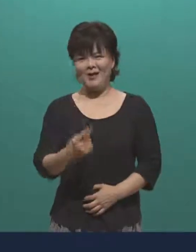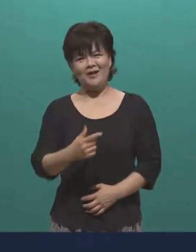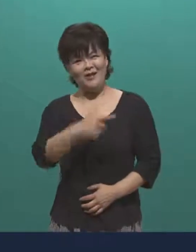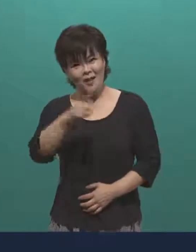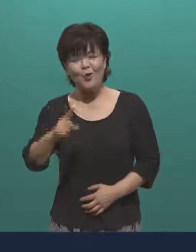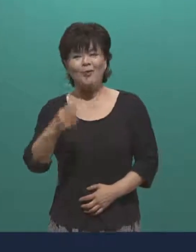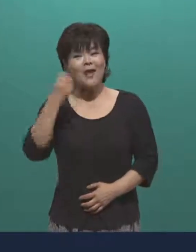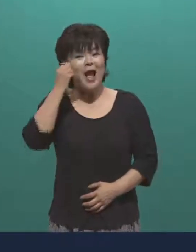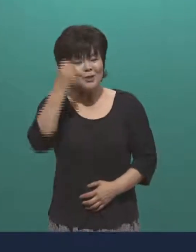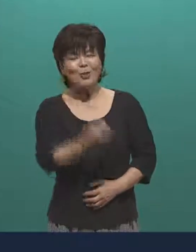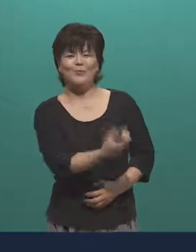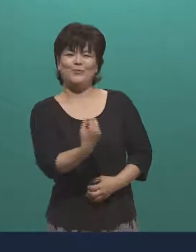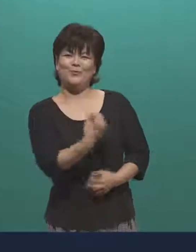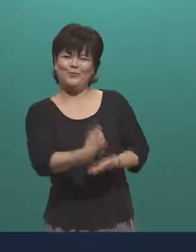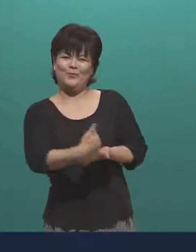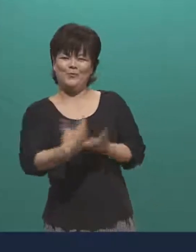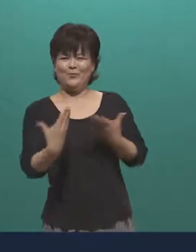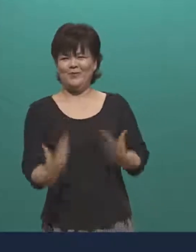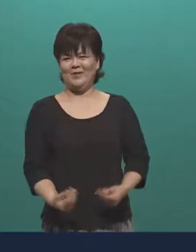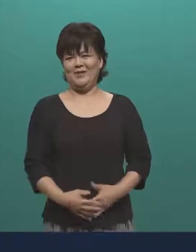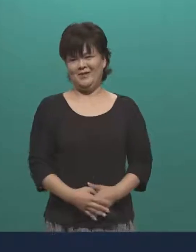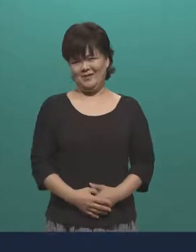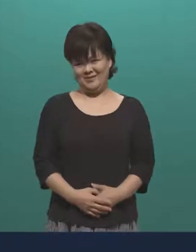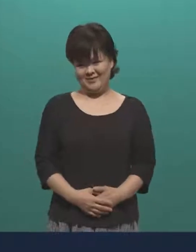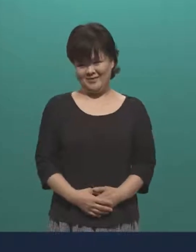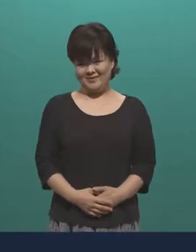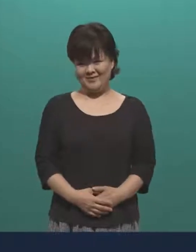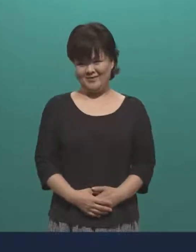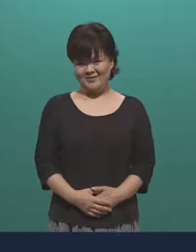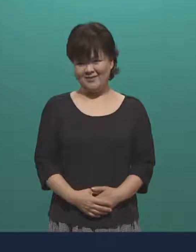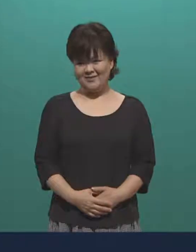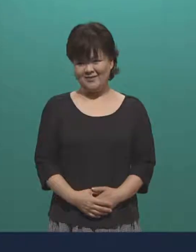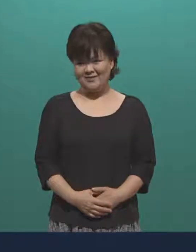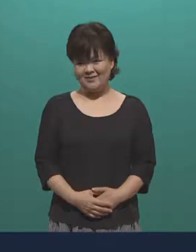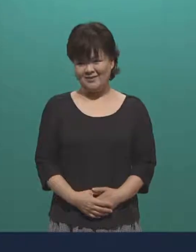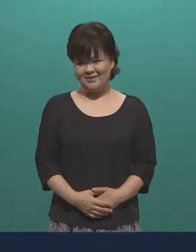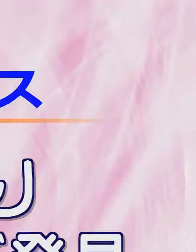てかっこよかったなどと感想を話していました。